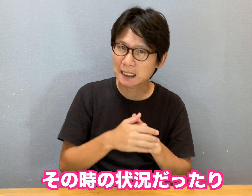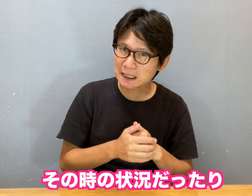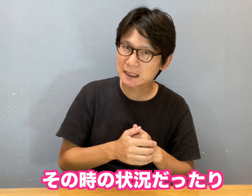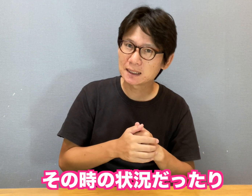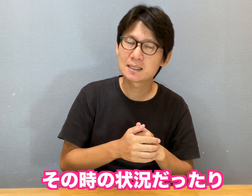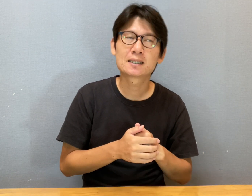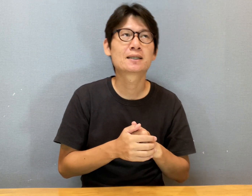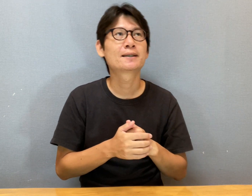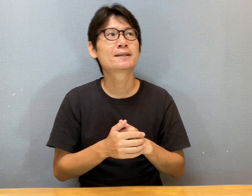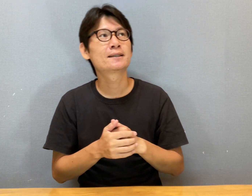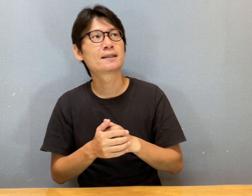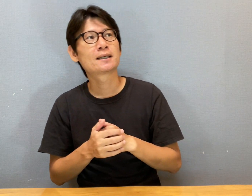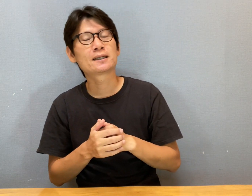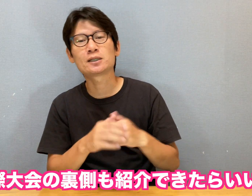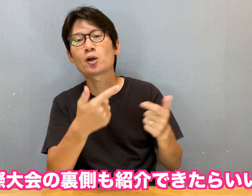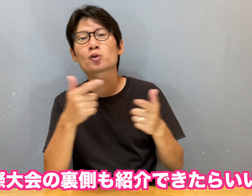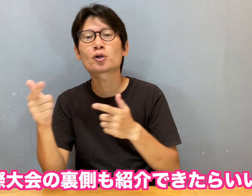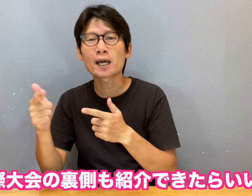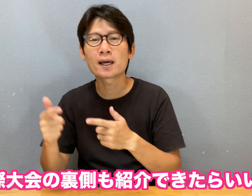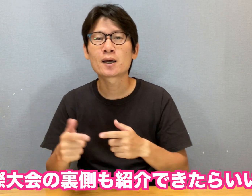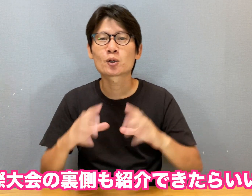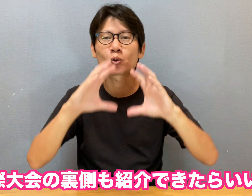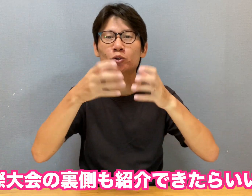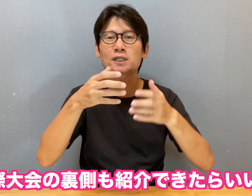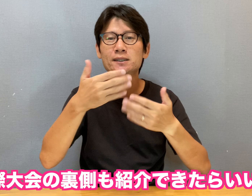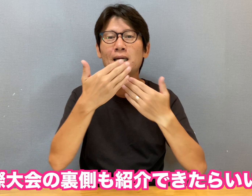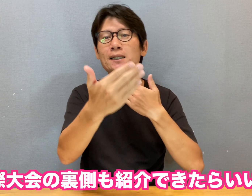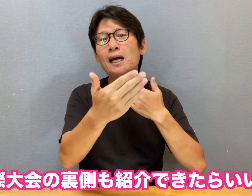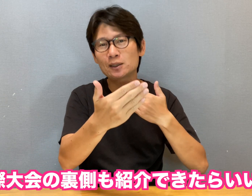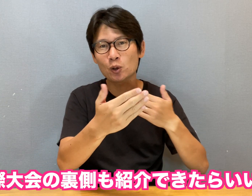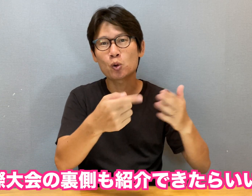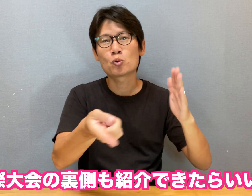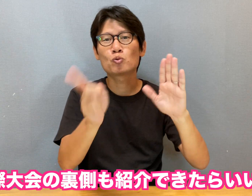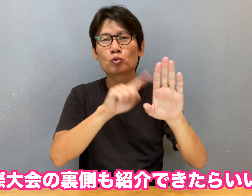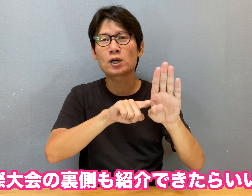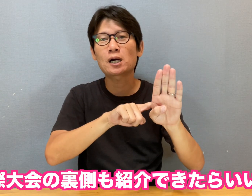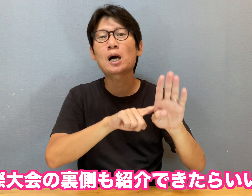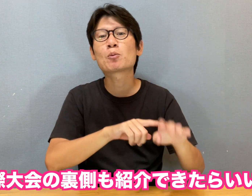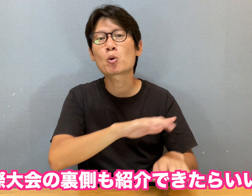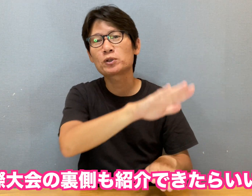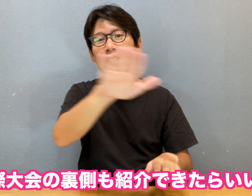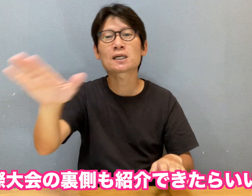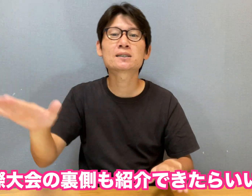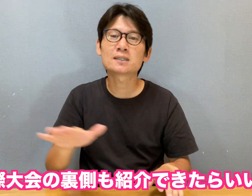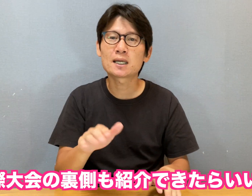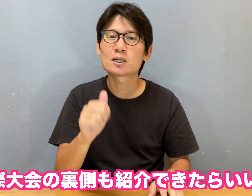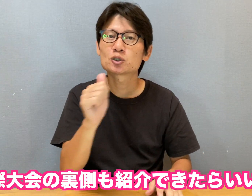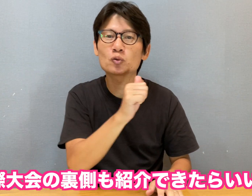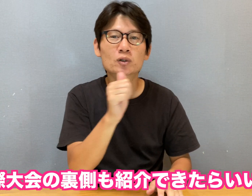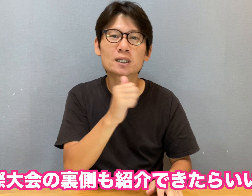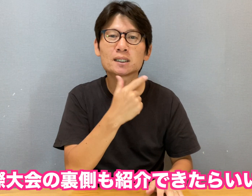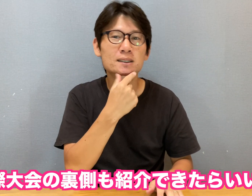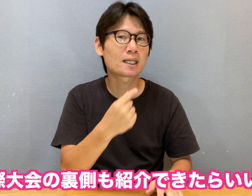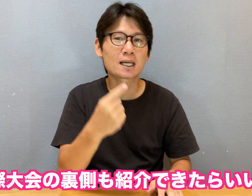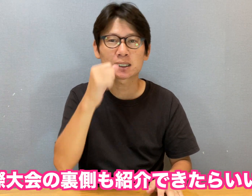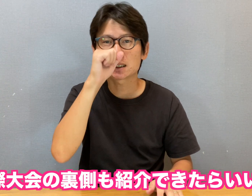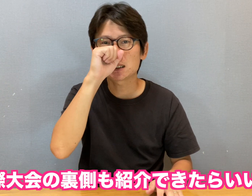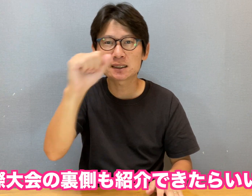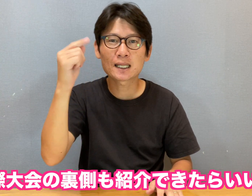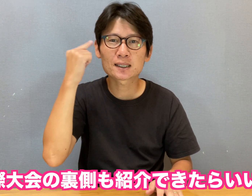り、いろいろとね、国際大会の裏側も皆さんにね、紹介できたらいいなって